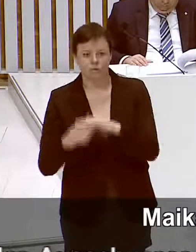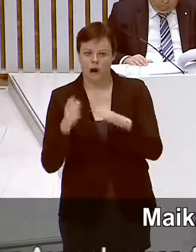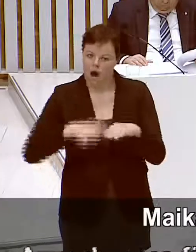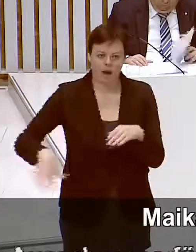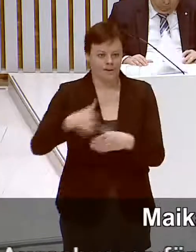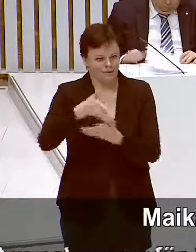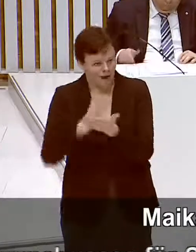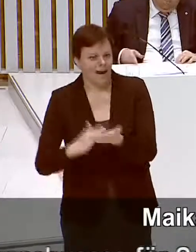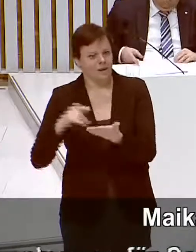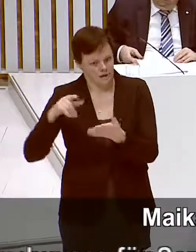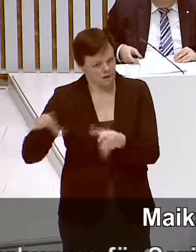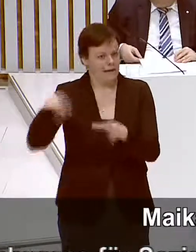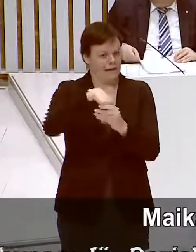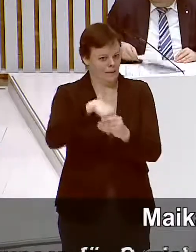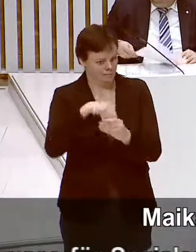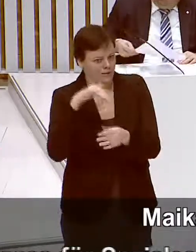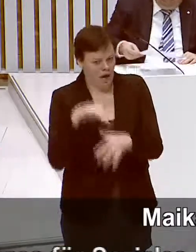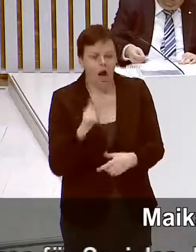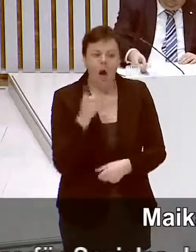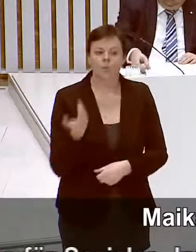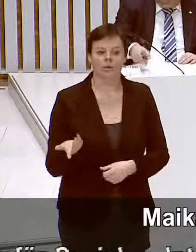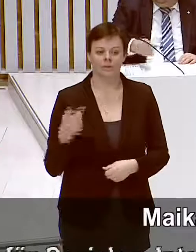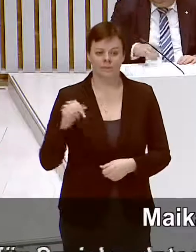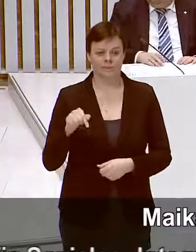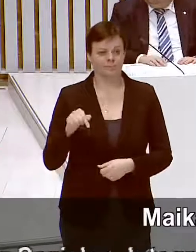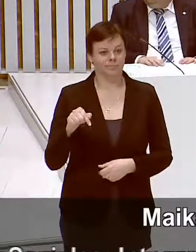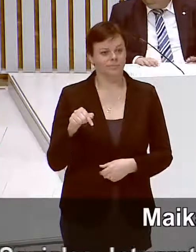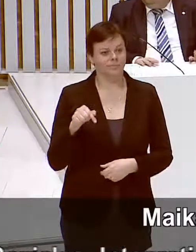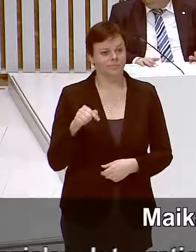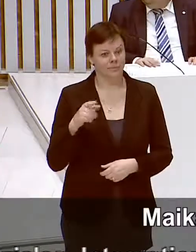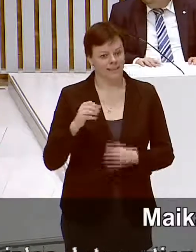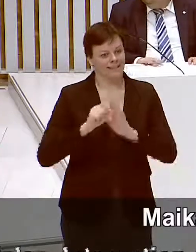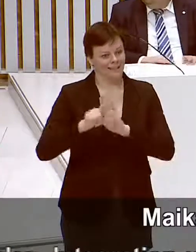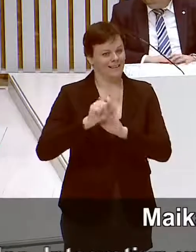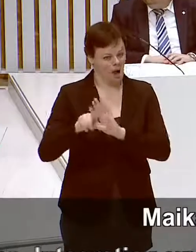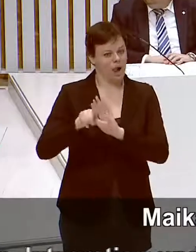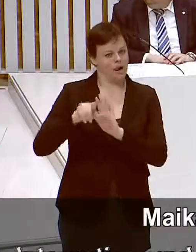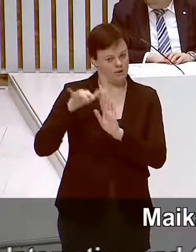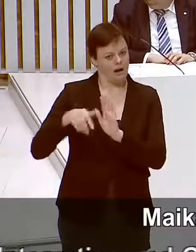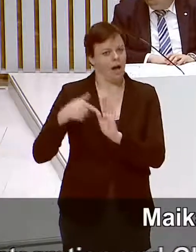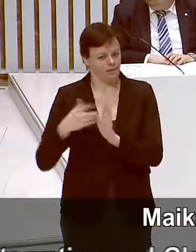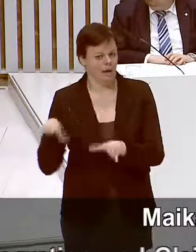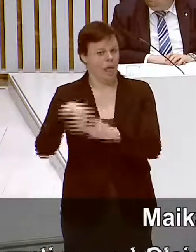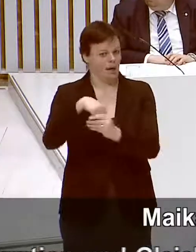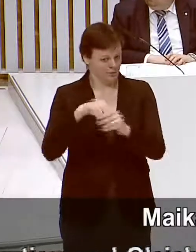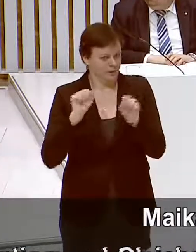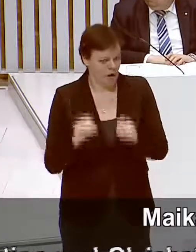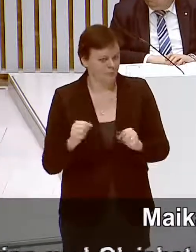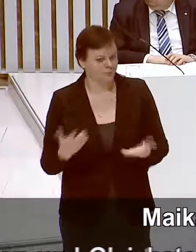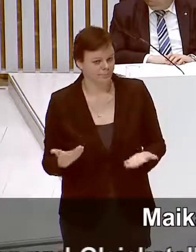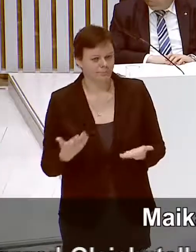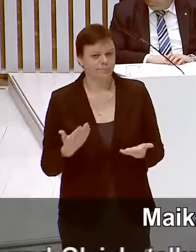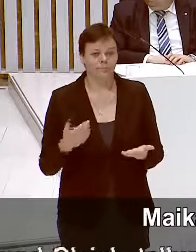gehört natürlicherweise auch die digitale Teilhabe. Das haben wir heute Morgen im